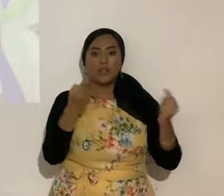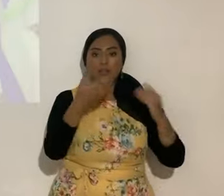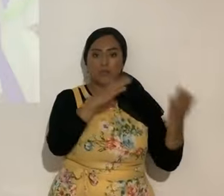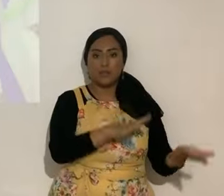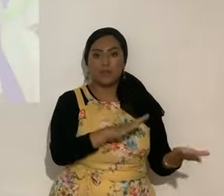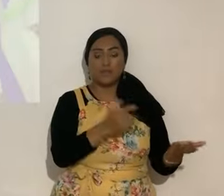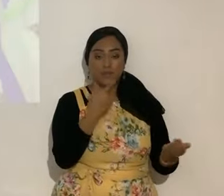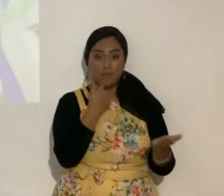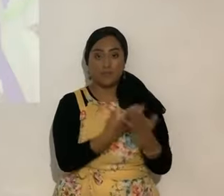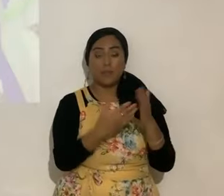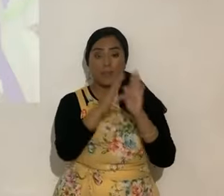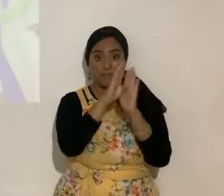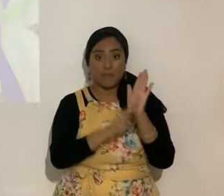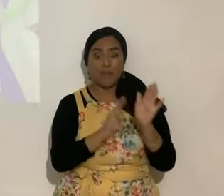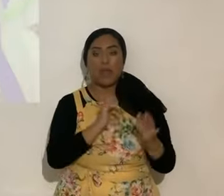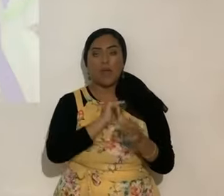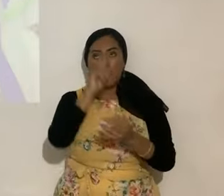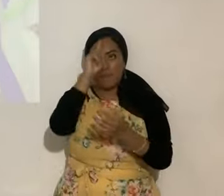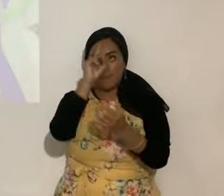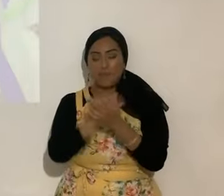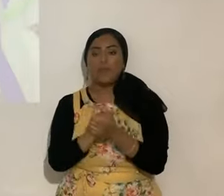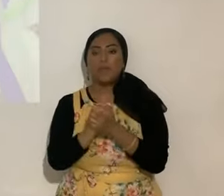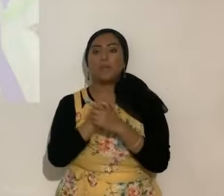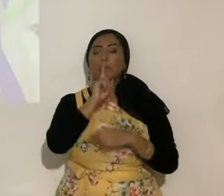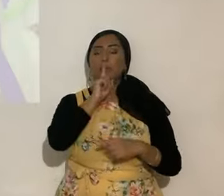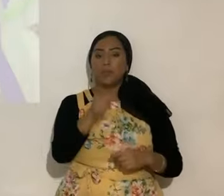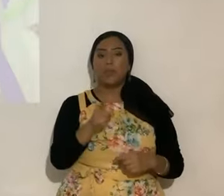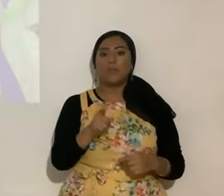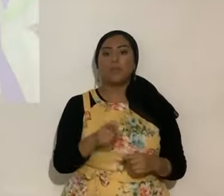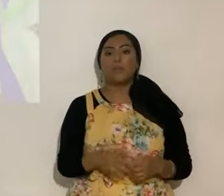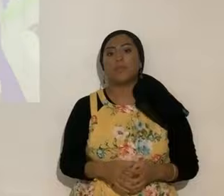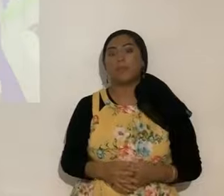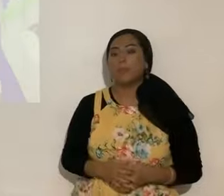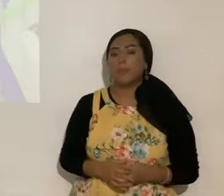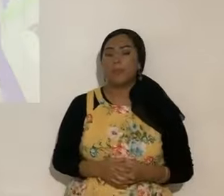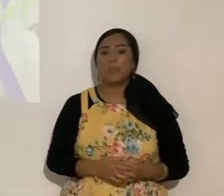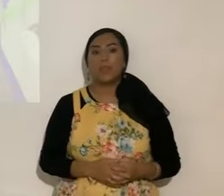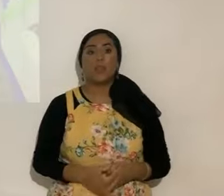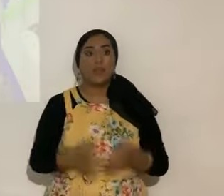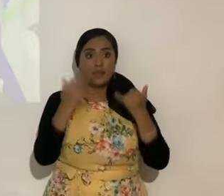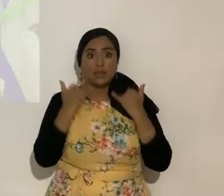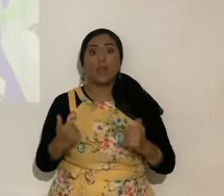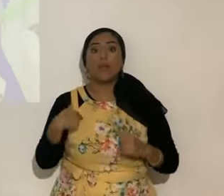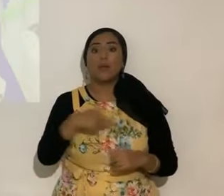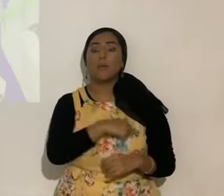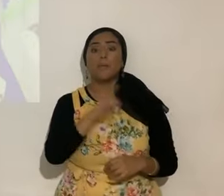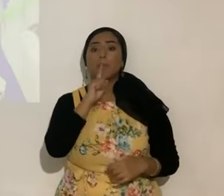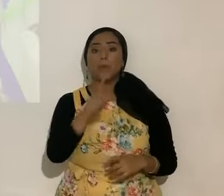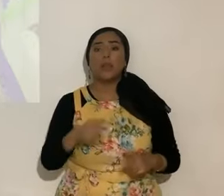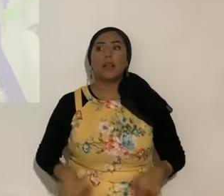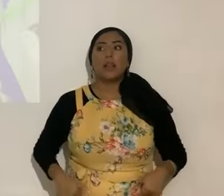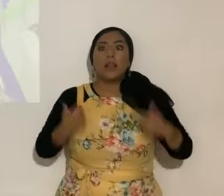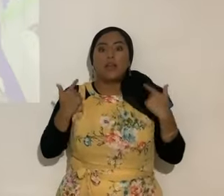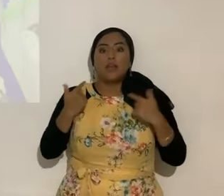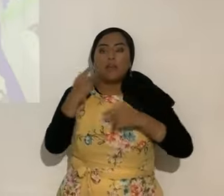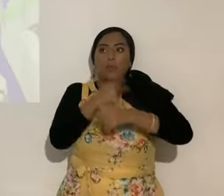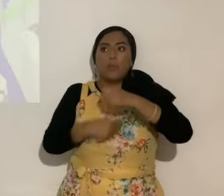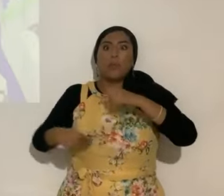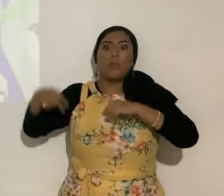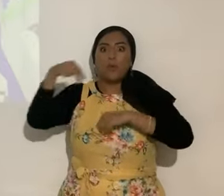eso dice la Biblia, y yo lo creo literal, claro que sí es, ahora estamos vivos, nos resucitó,